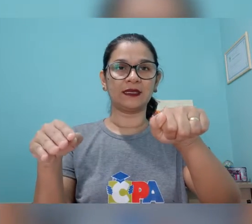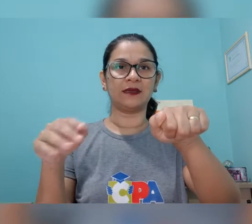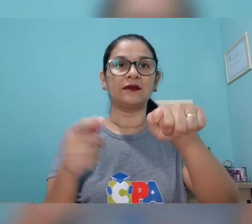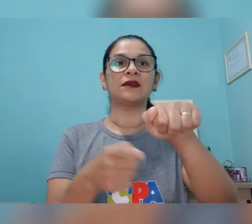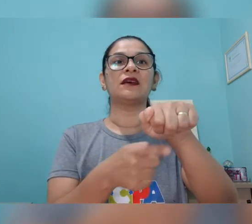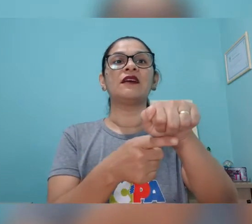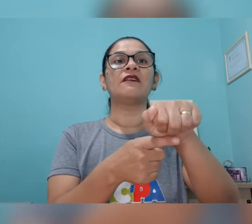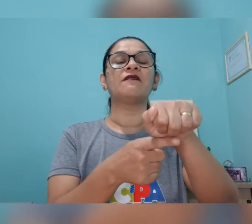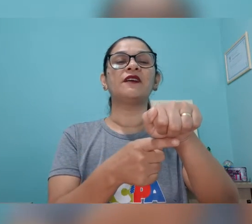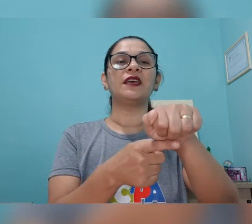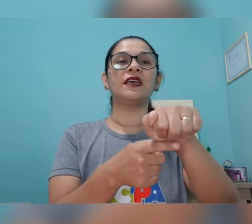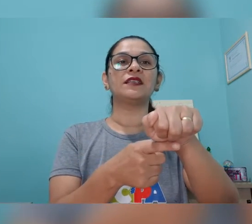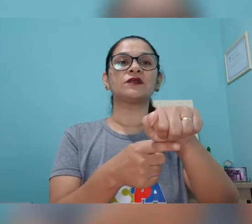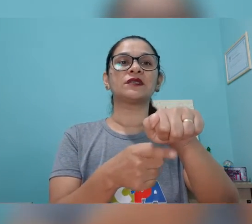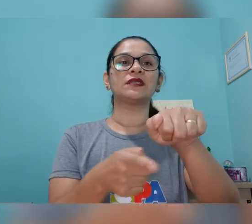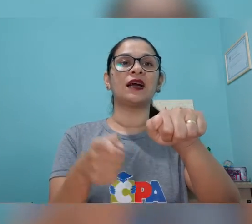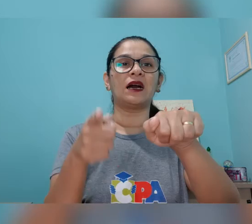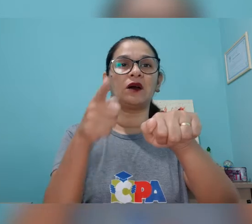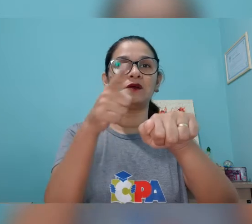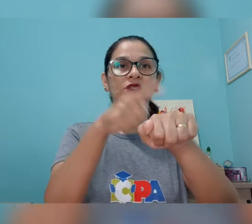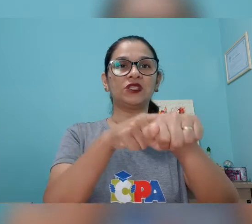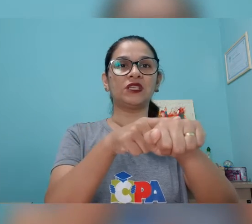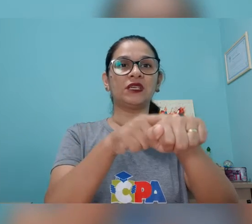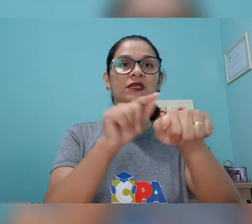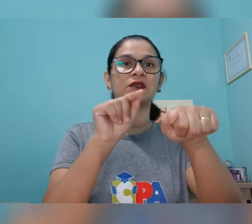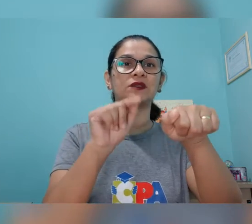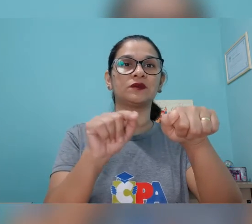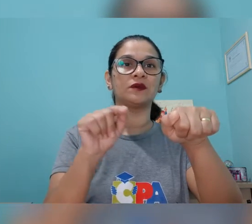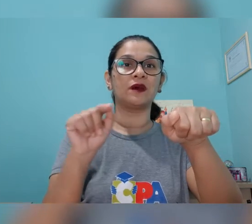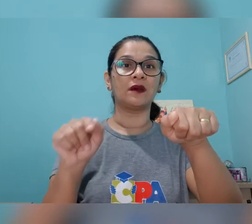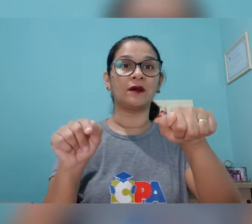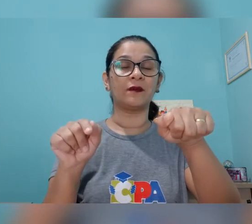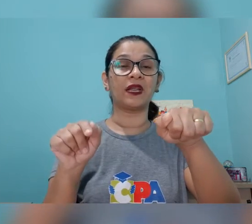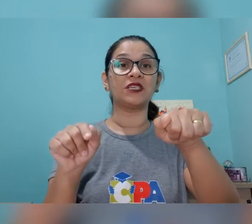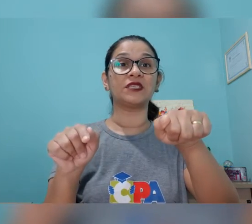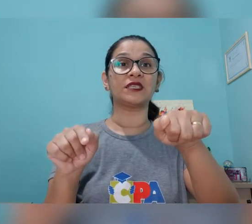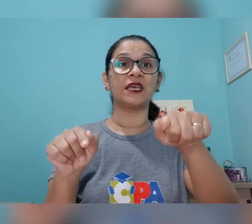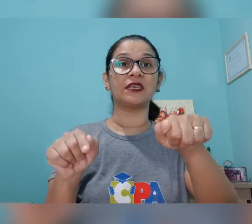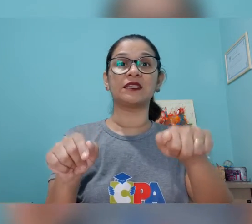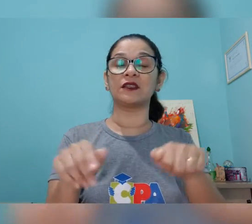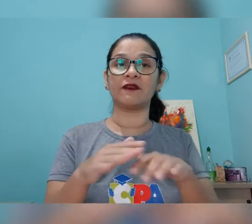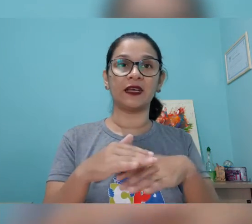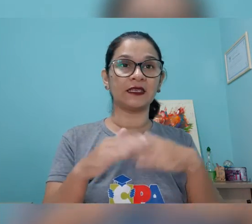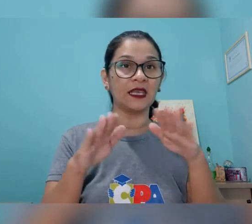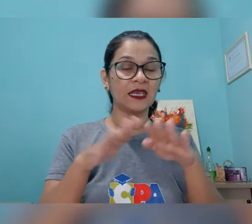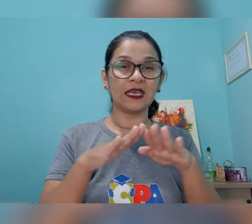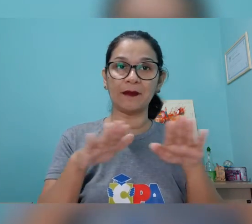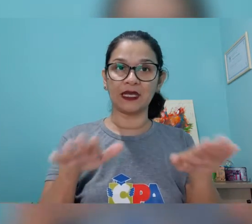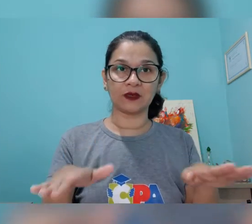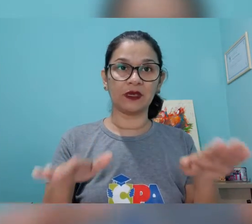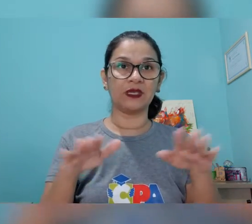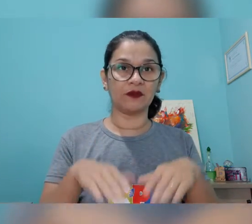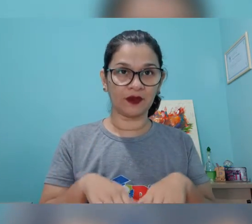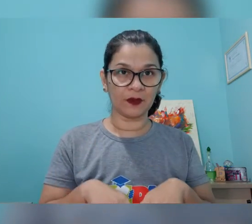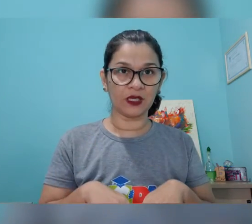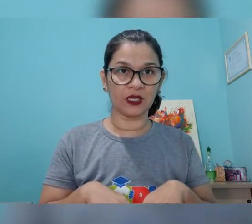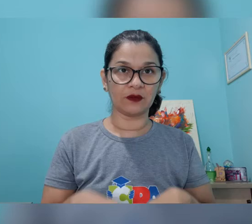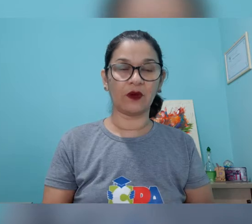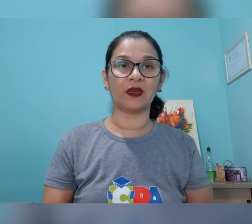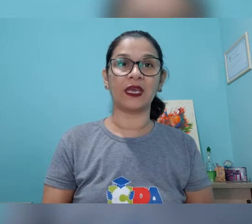assim. Fez o sinal de gêneros para dizer que tanto faz que é masculino ou feminino, ok?